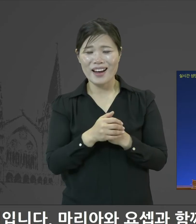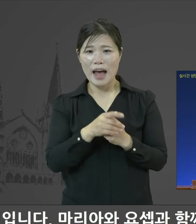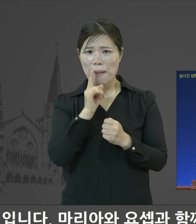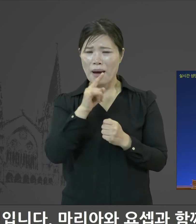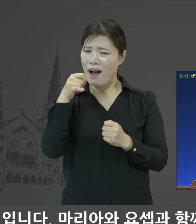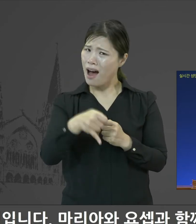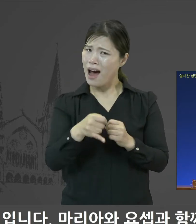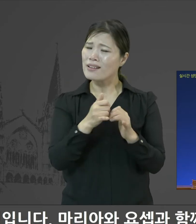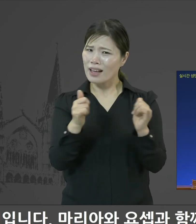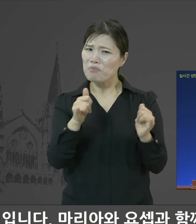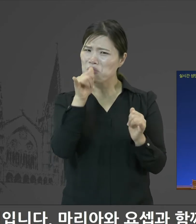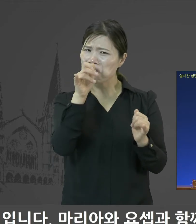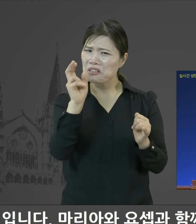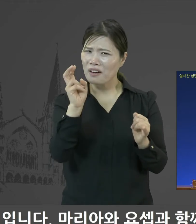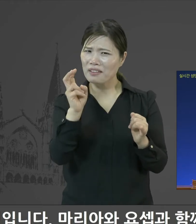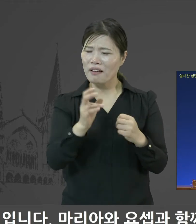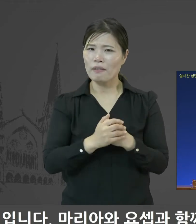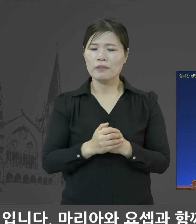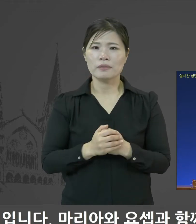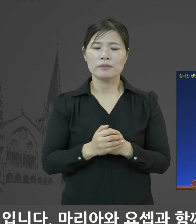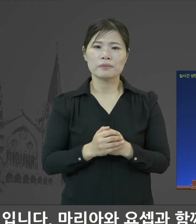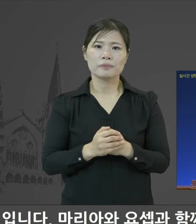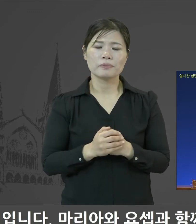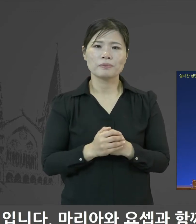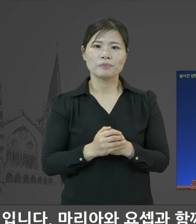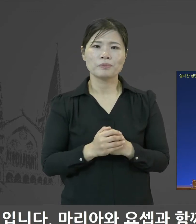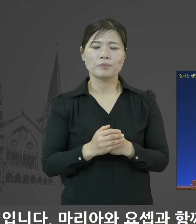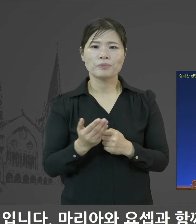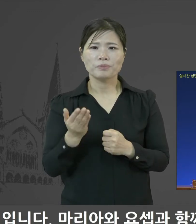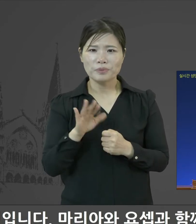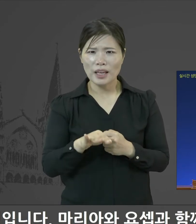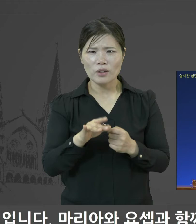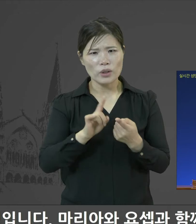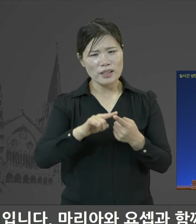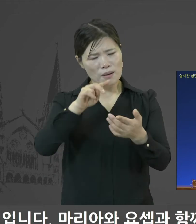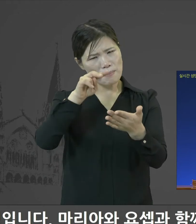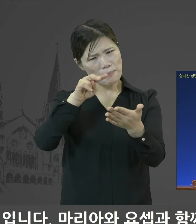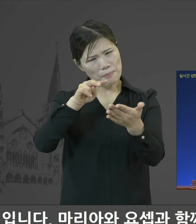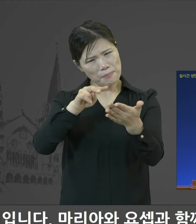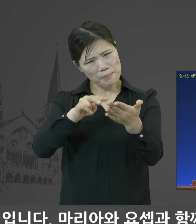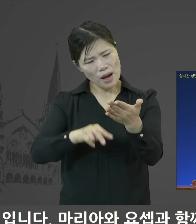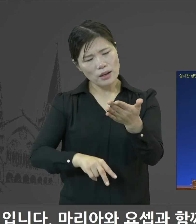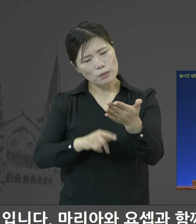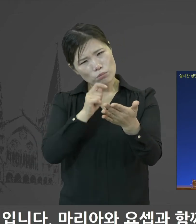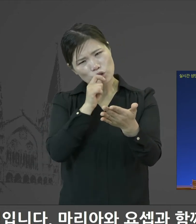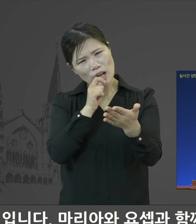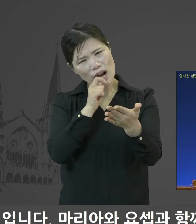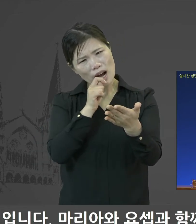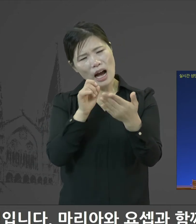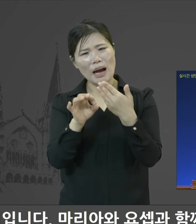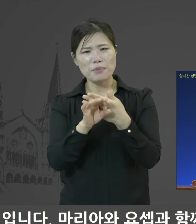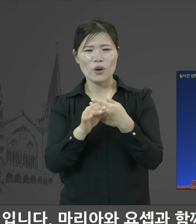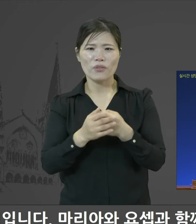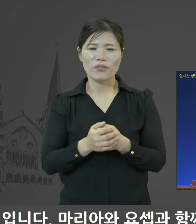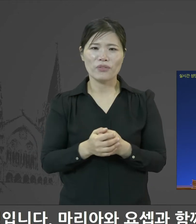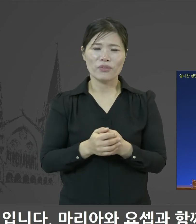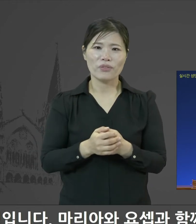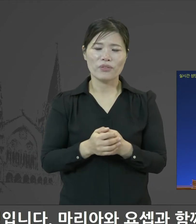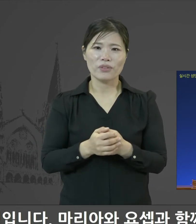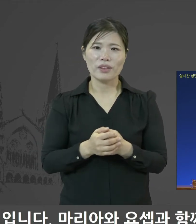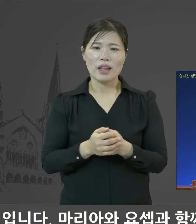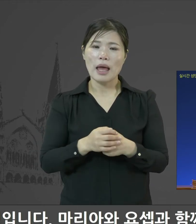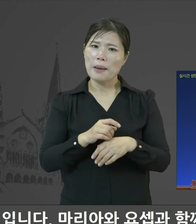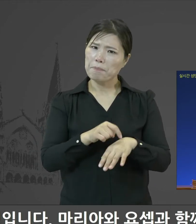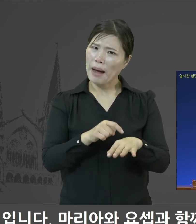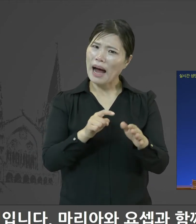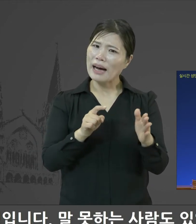사람도 여기 끼어 있을 것 같아요. 근데 저는 이 부분 가만히 이렇게 생각해 보면요, 이 장면에서는